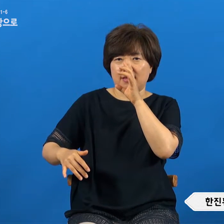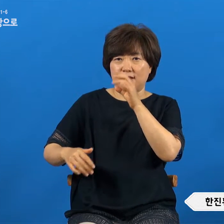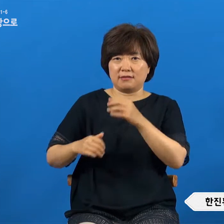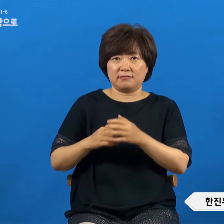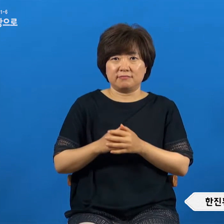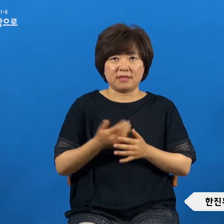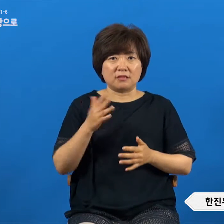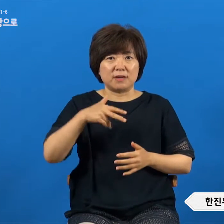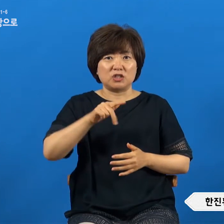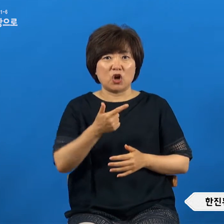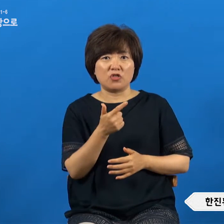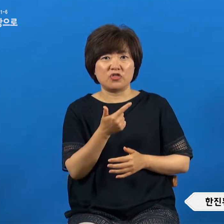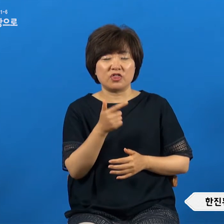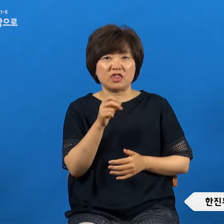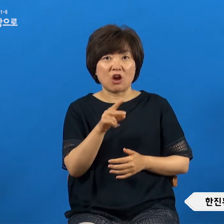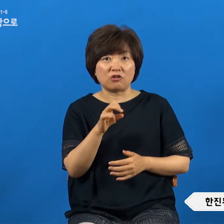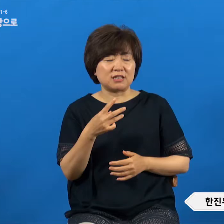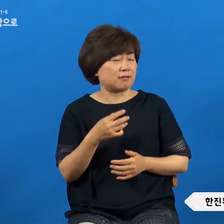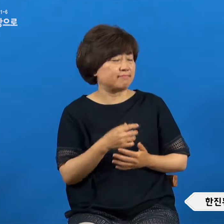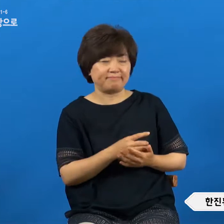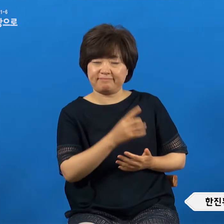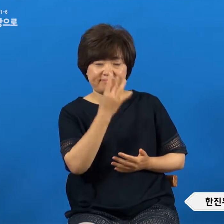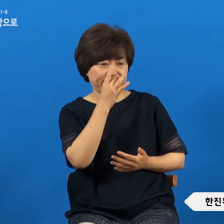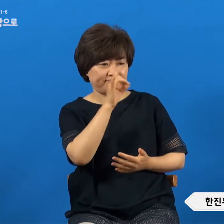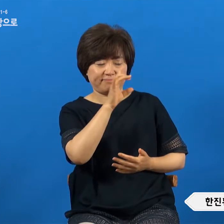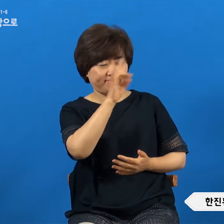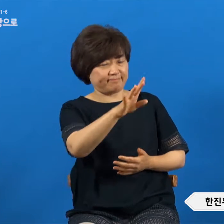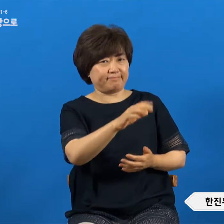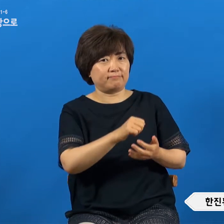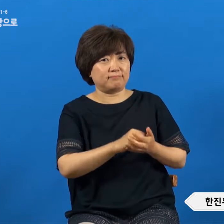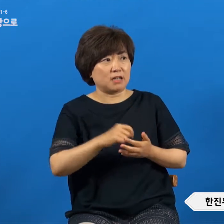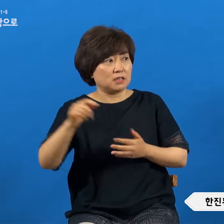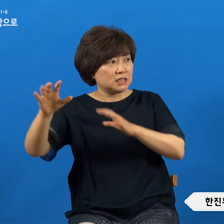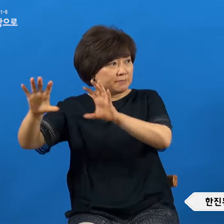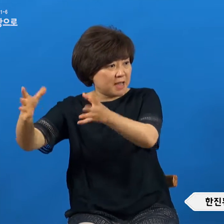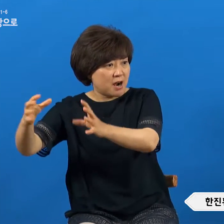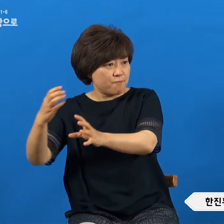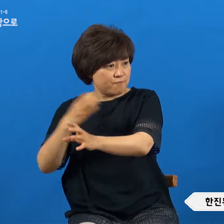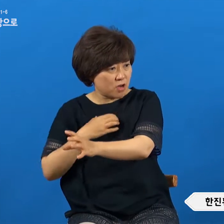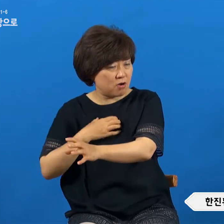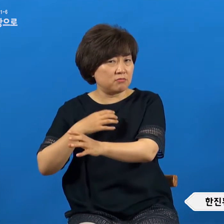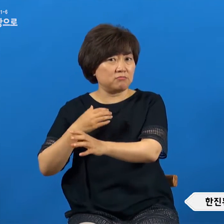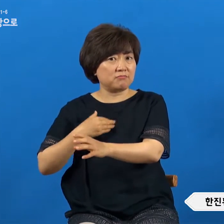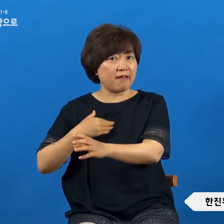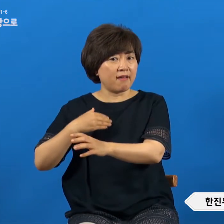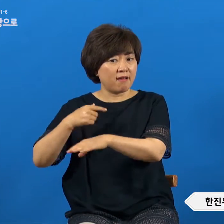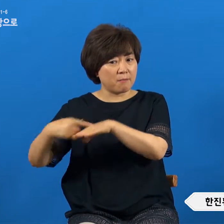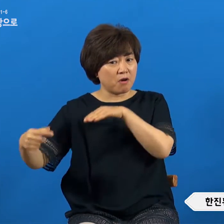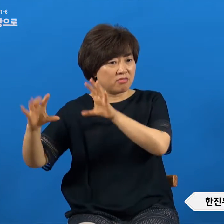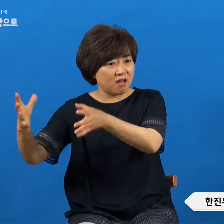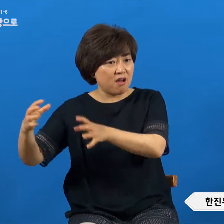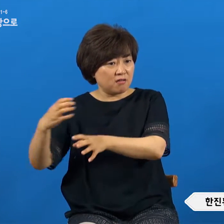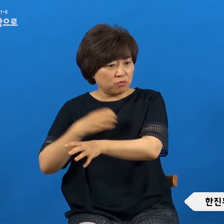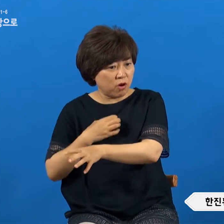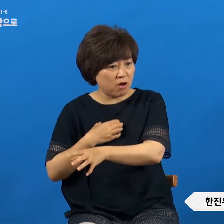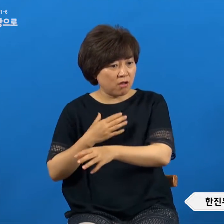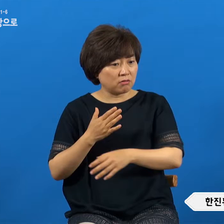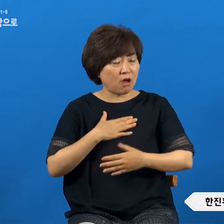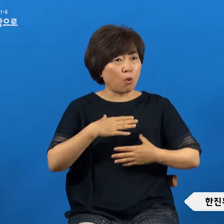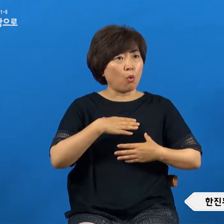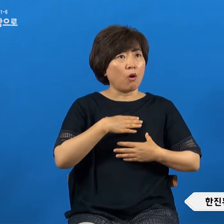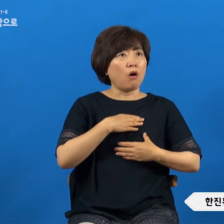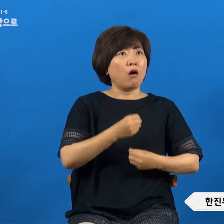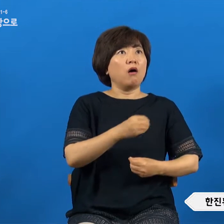그러나 전영창은 단호했습니다. 조국이 위기에 처해 있는데 나는 여기서 편안히 있다는 것은